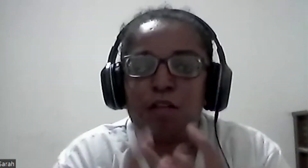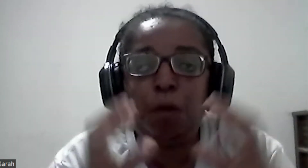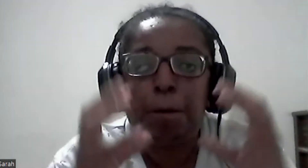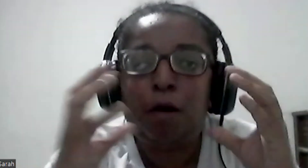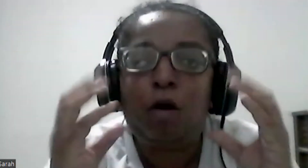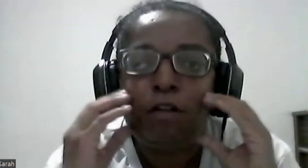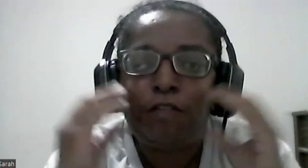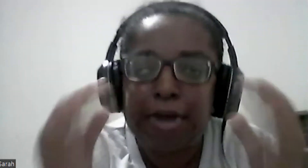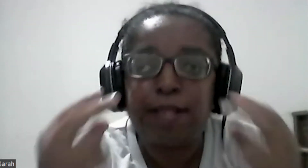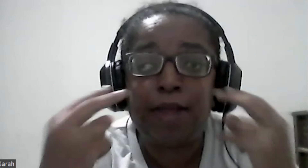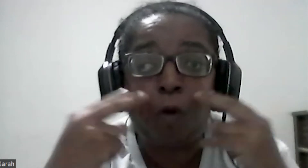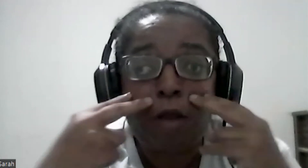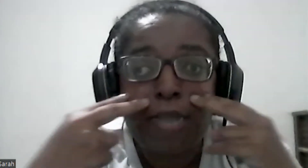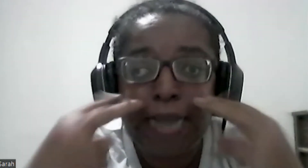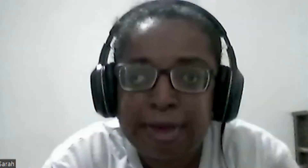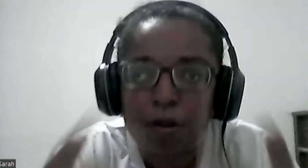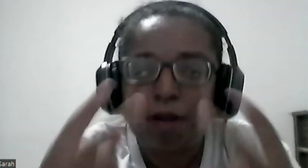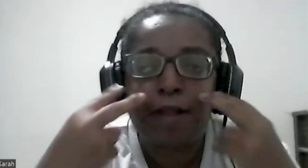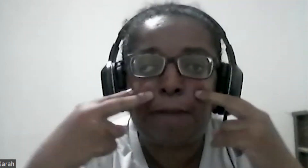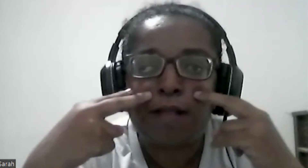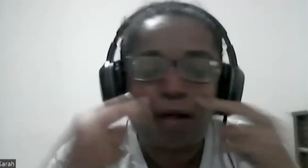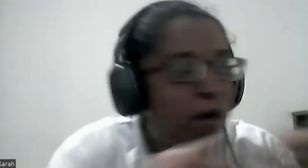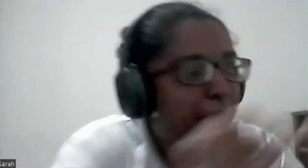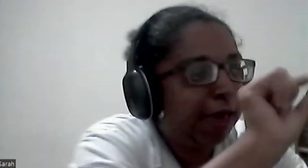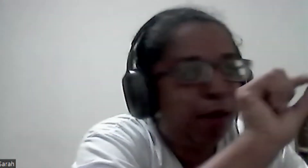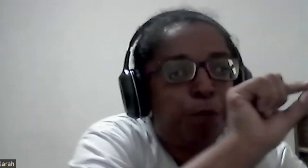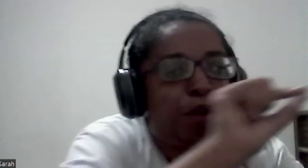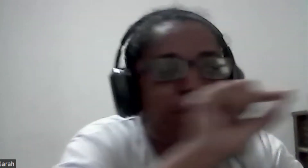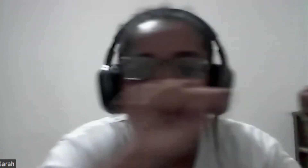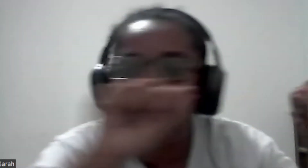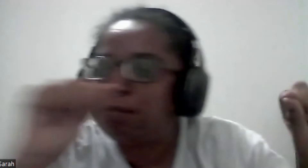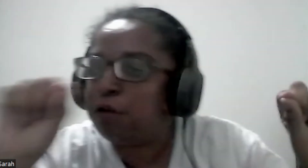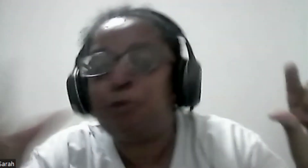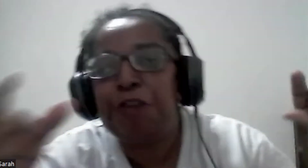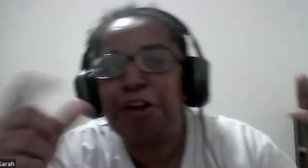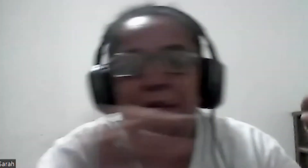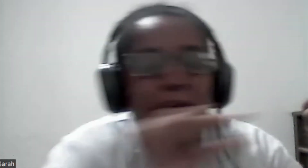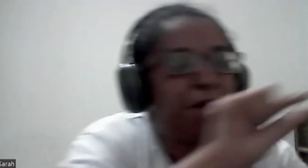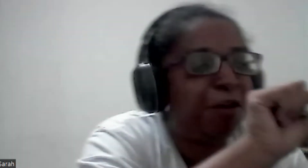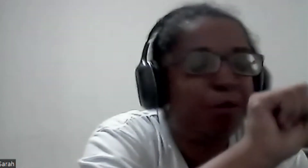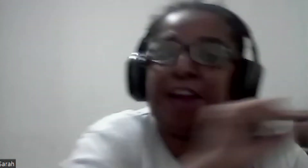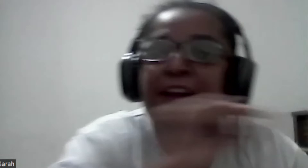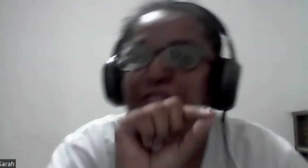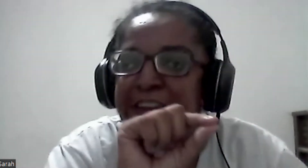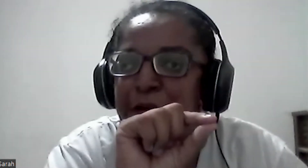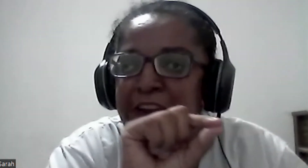não podem ficar sem olhar o que está passando. É o processo. O que eu digo, mãe não entendeu o sinal que ele